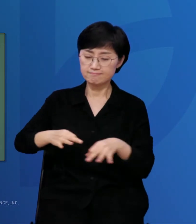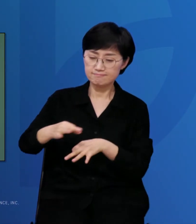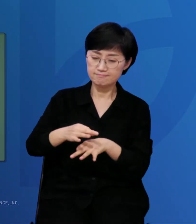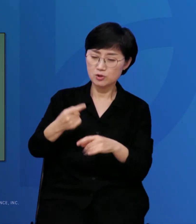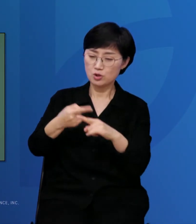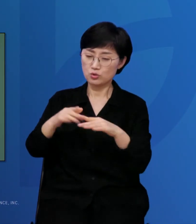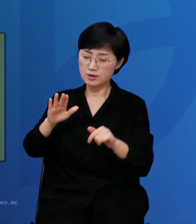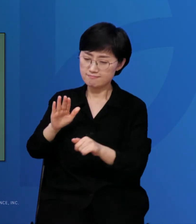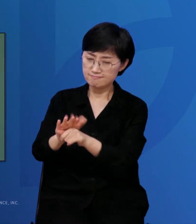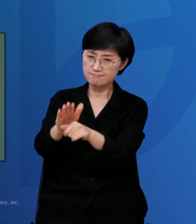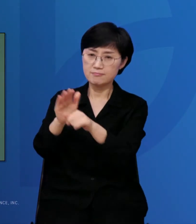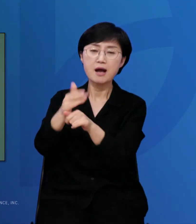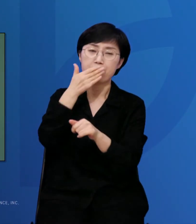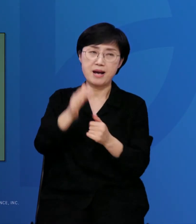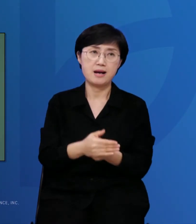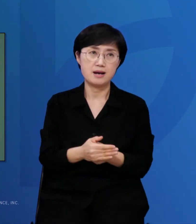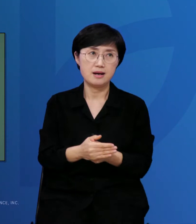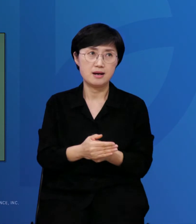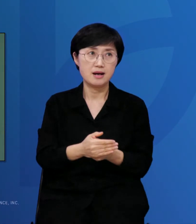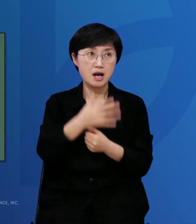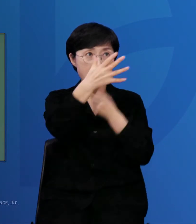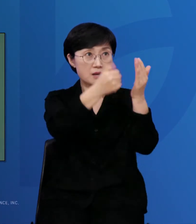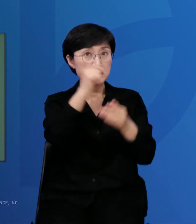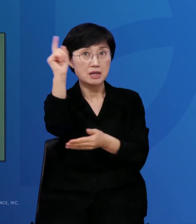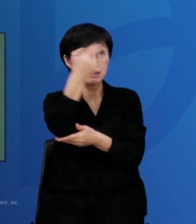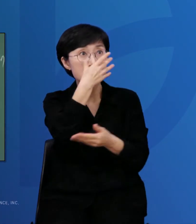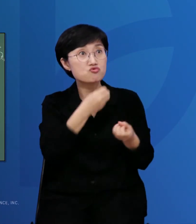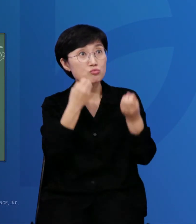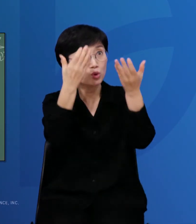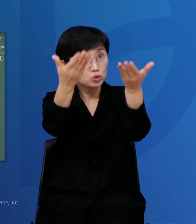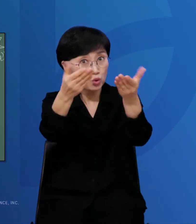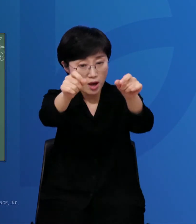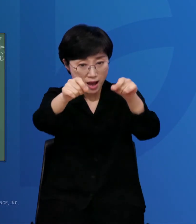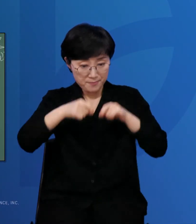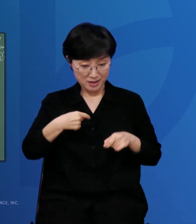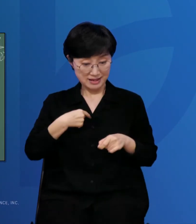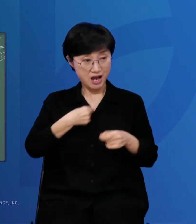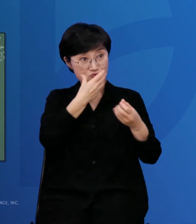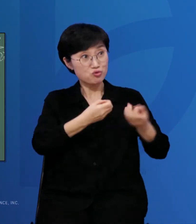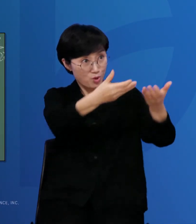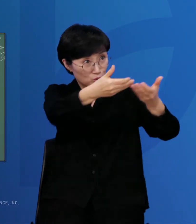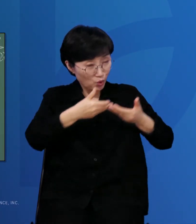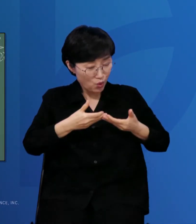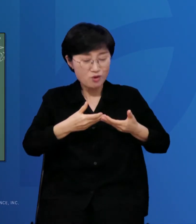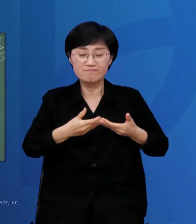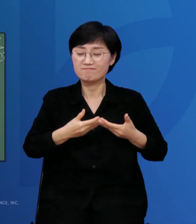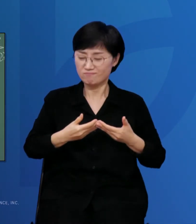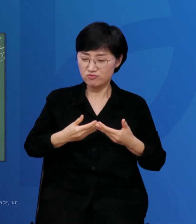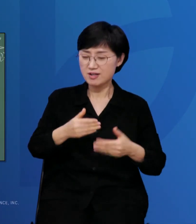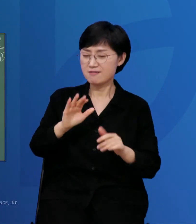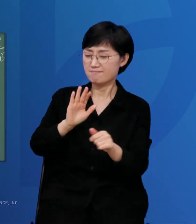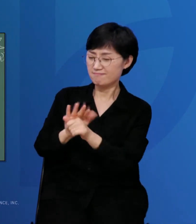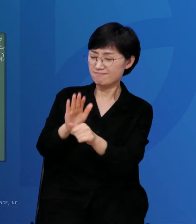如果神赐给各位像大卫一样的心的话，各位没有什么的不足。 하나님이 다윗에게 축복하신 것처럼 축복해 버리면 막을 자가 없어요.